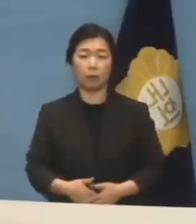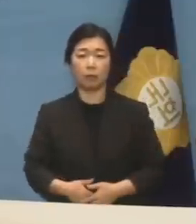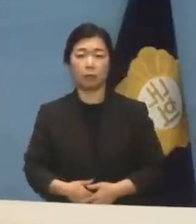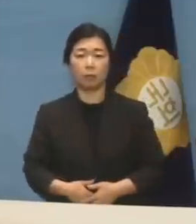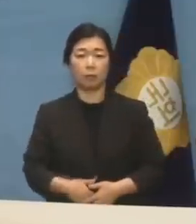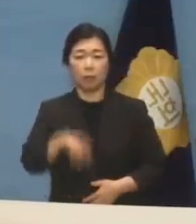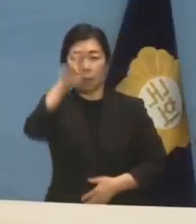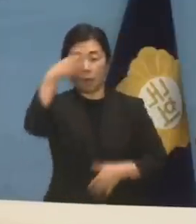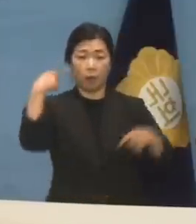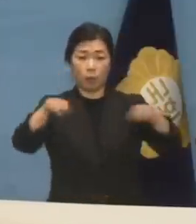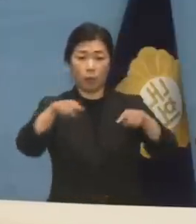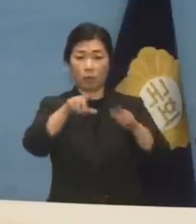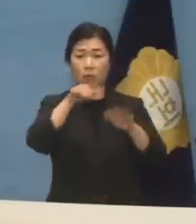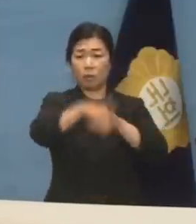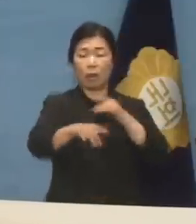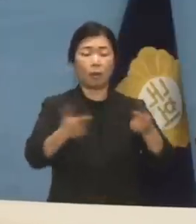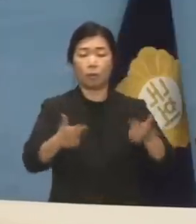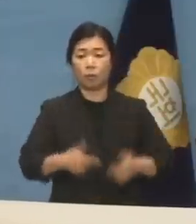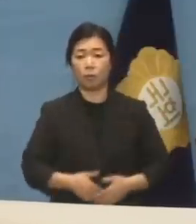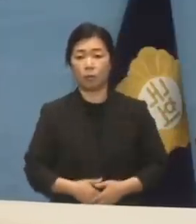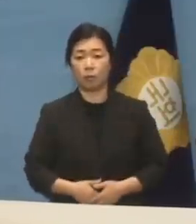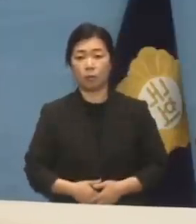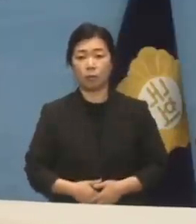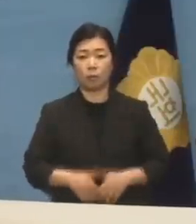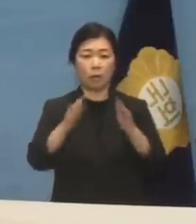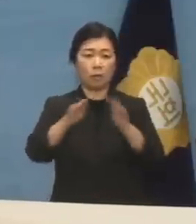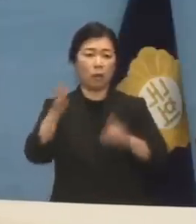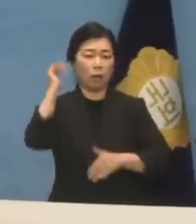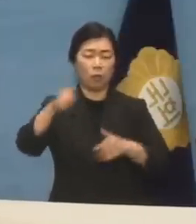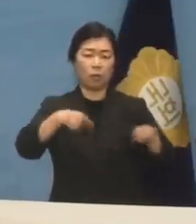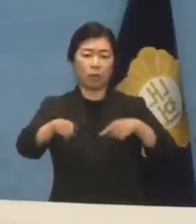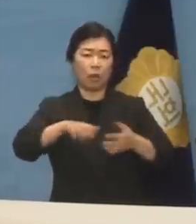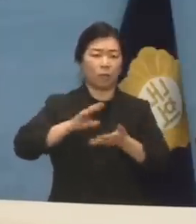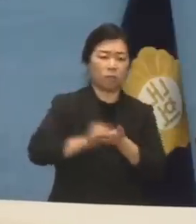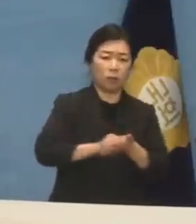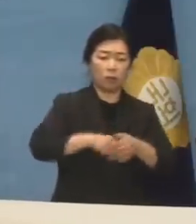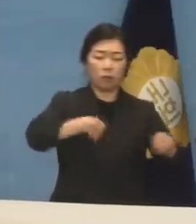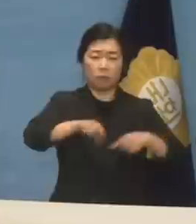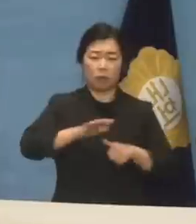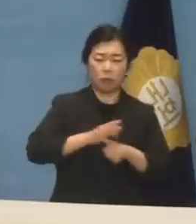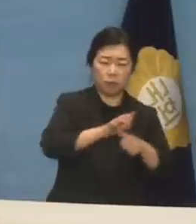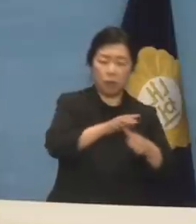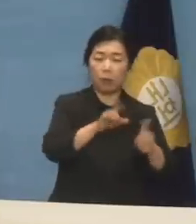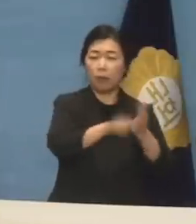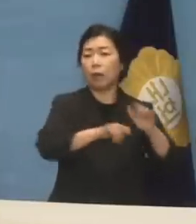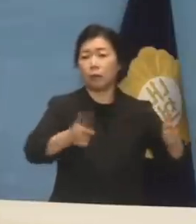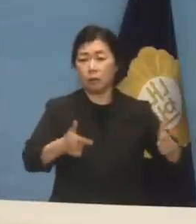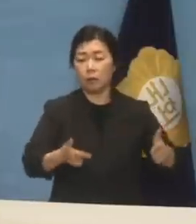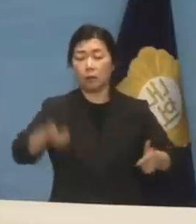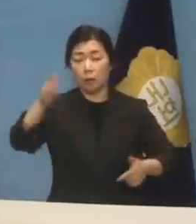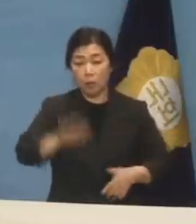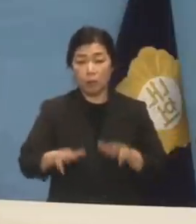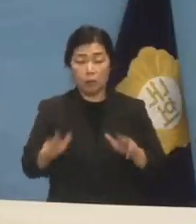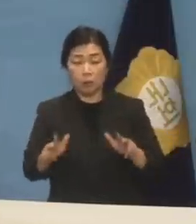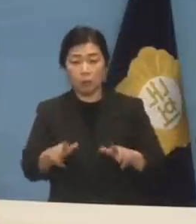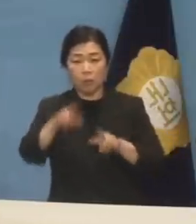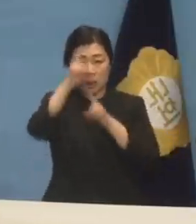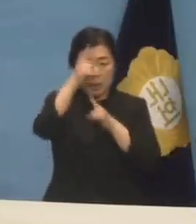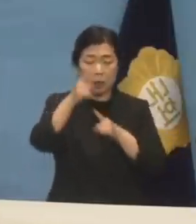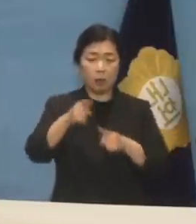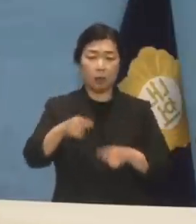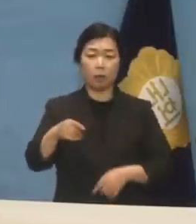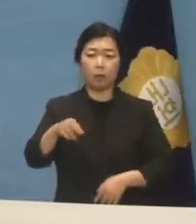통치 박정희 시대도 아니며 포갑이 지배하는 전두환의 시대도 아닙니다. 그런데 우리는 지금 이 모든 포갑의 시대를 합친